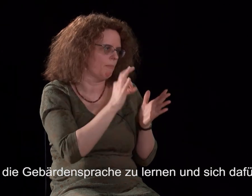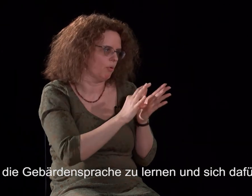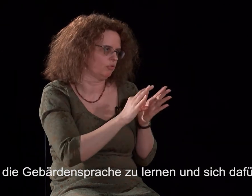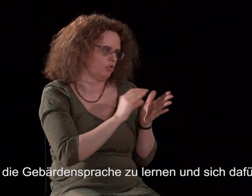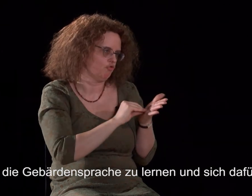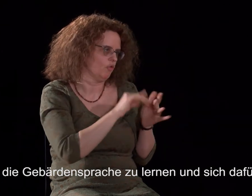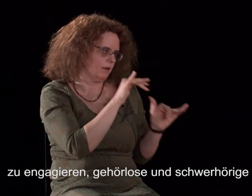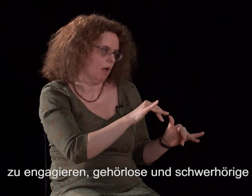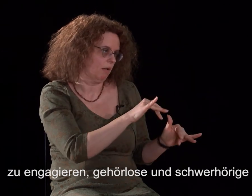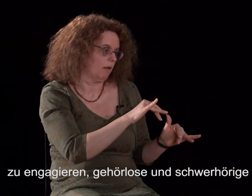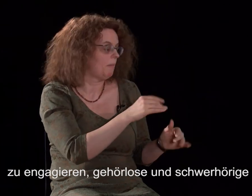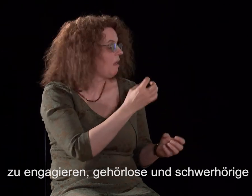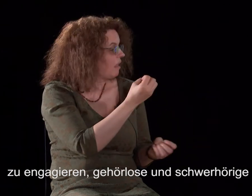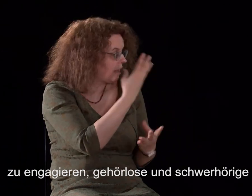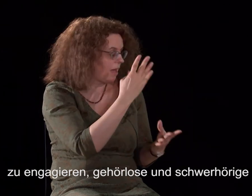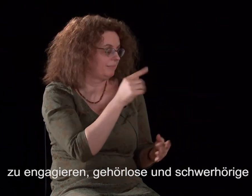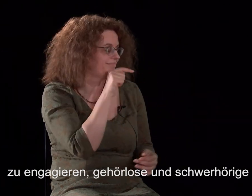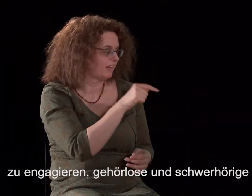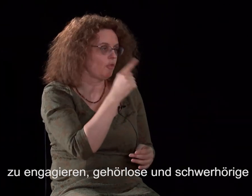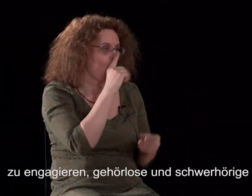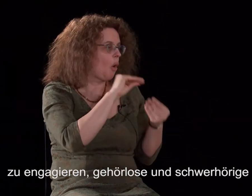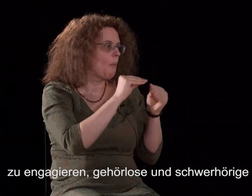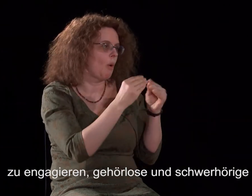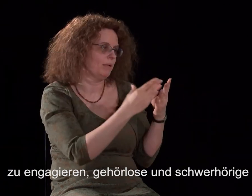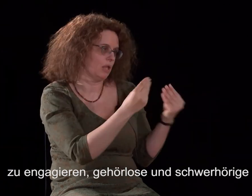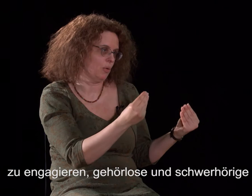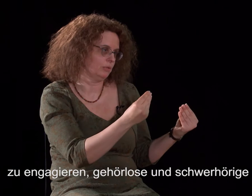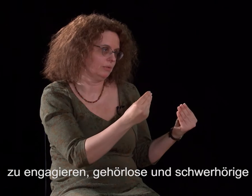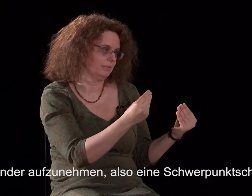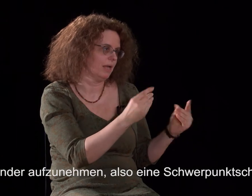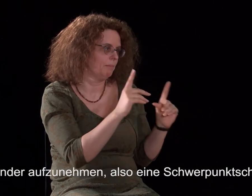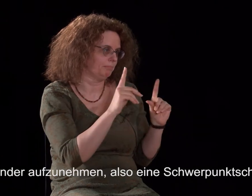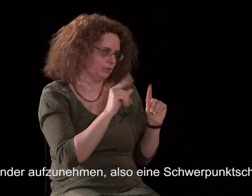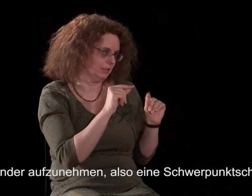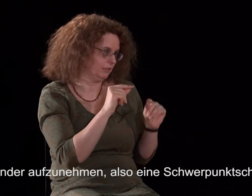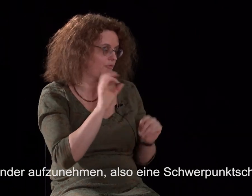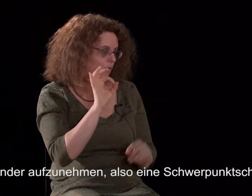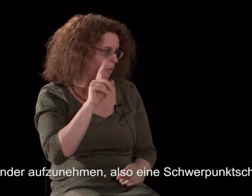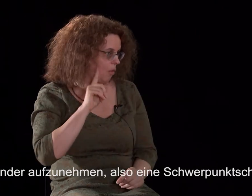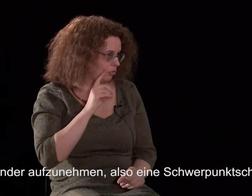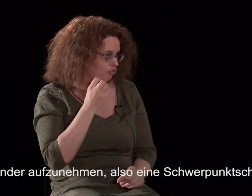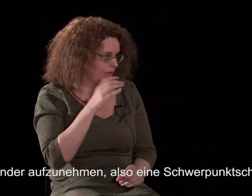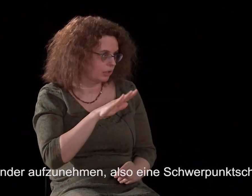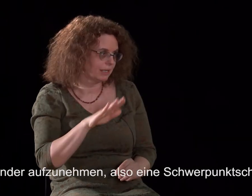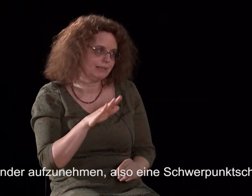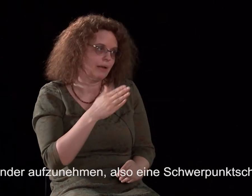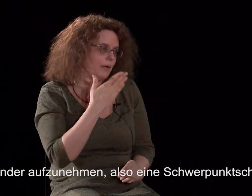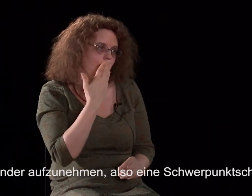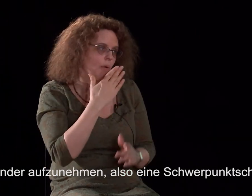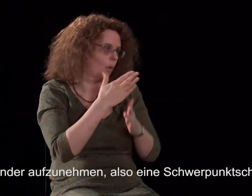dafür, da uns auch zu engagieren. Und nehmen dann auch gehörlose und schwerhörige Kinder auf. Und das wäre dann halt die